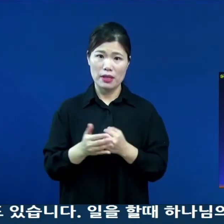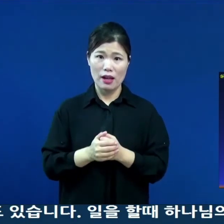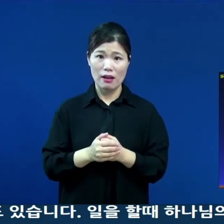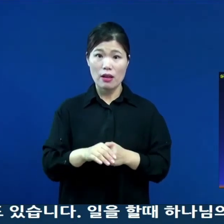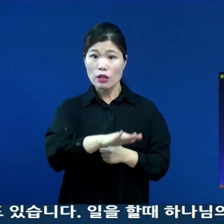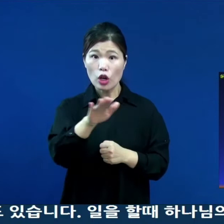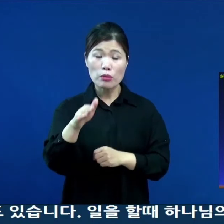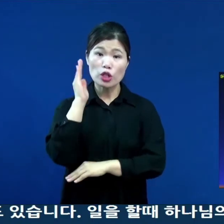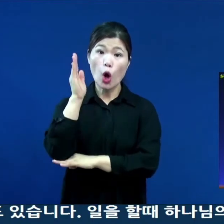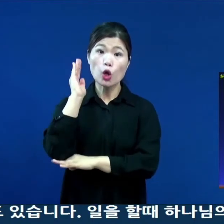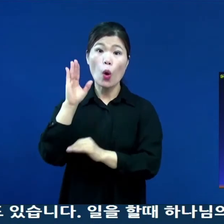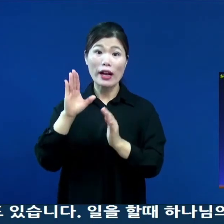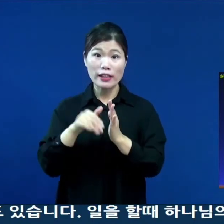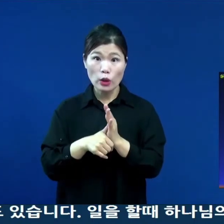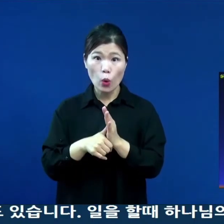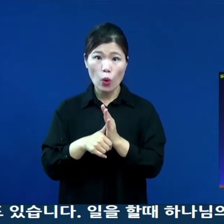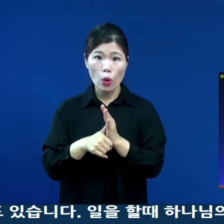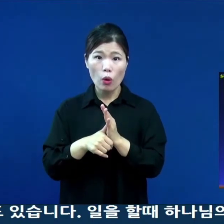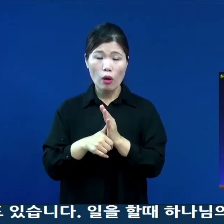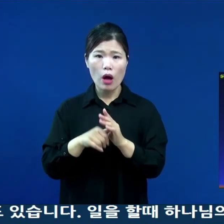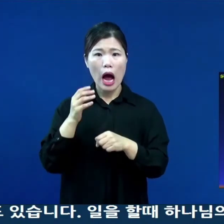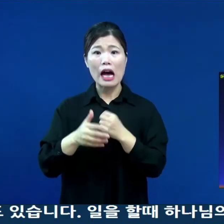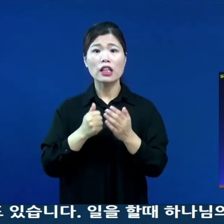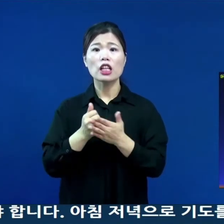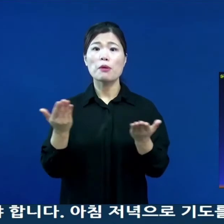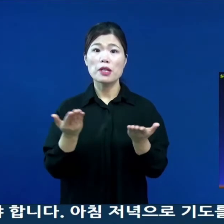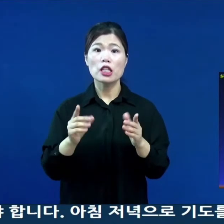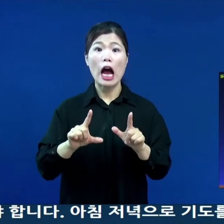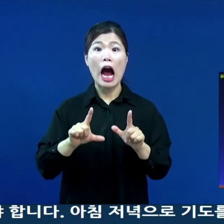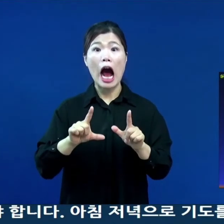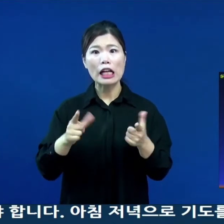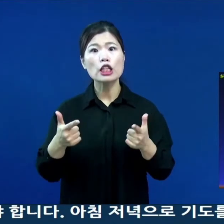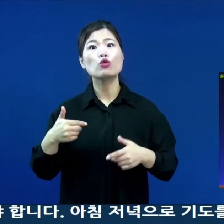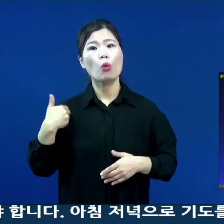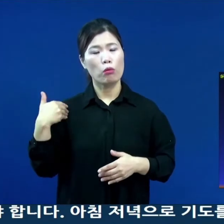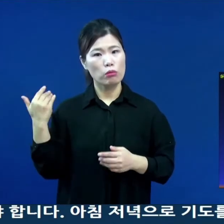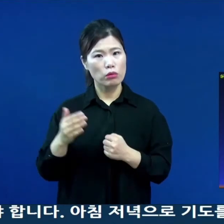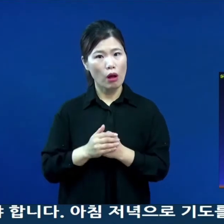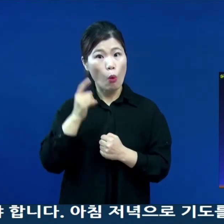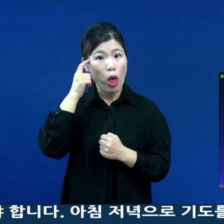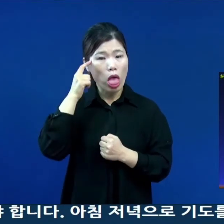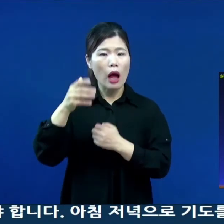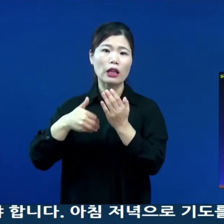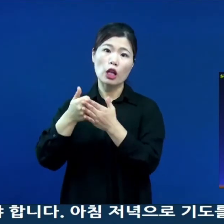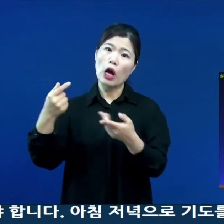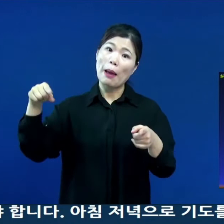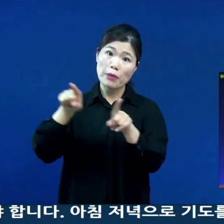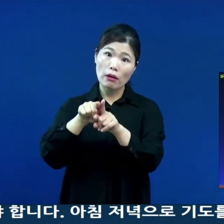해도요 하나님의 일이 아닐 수 있습니다. 하나님과 함께하지 아니하면,